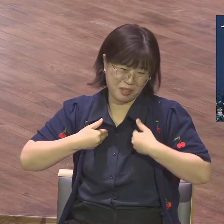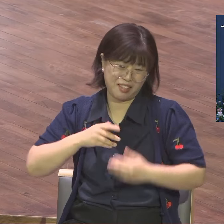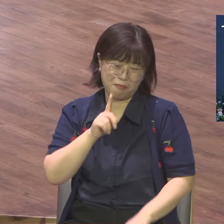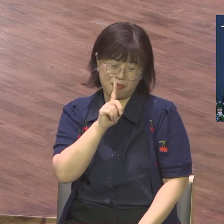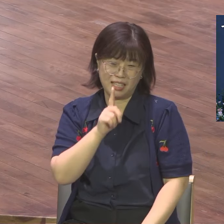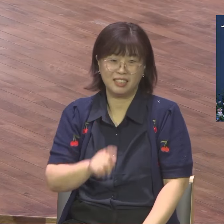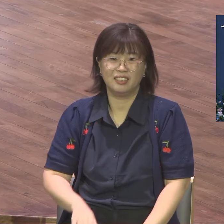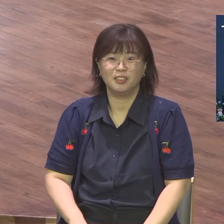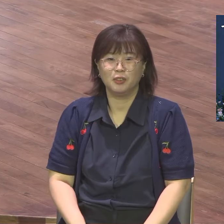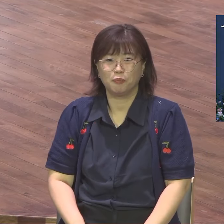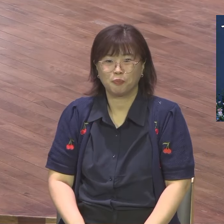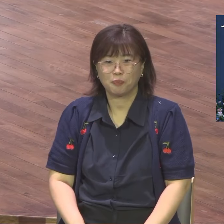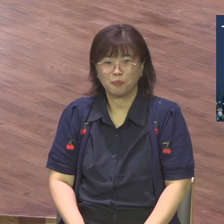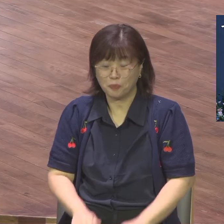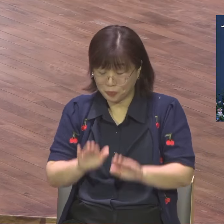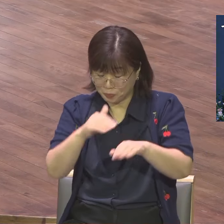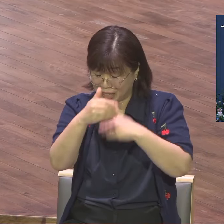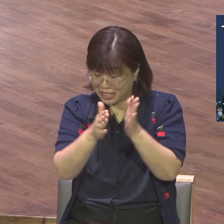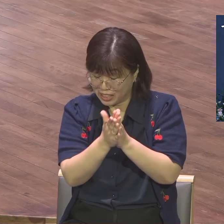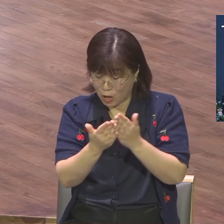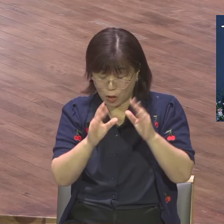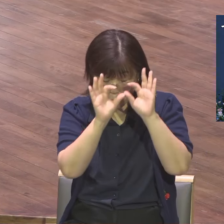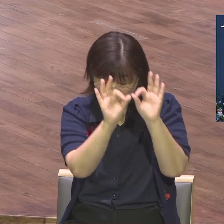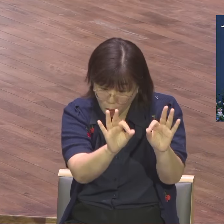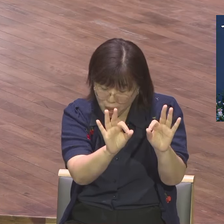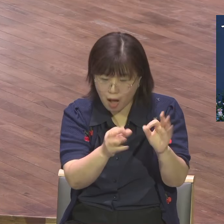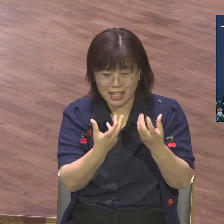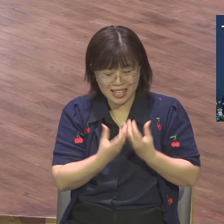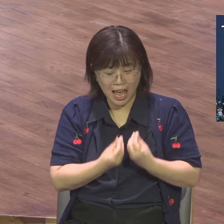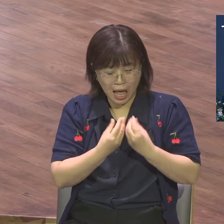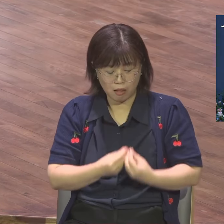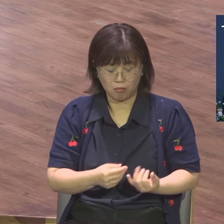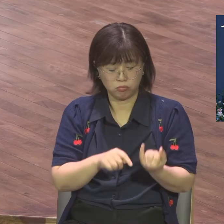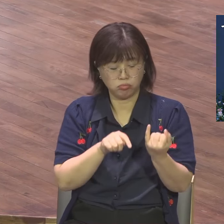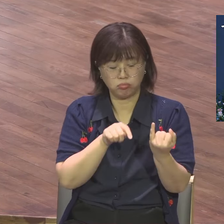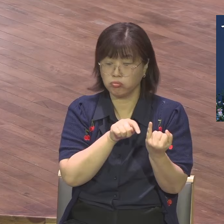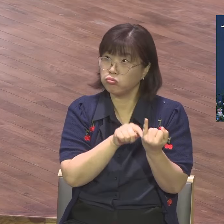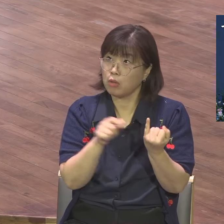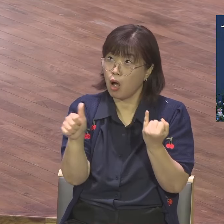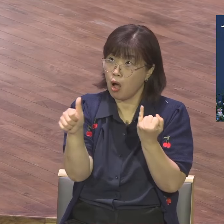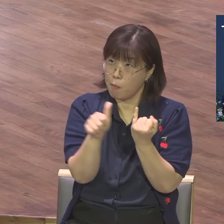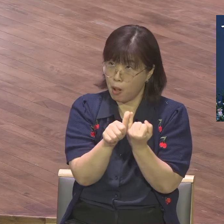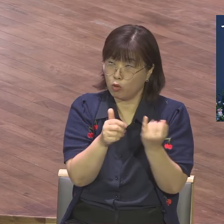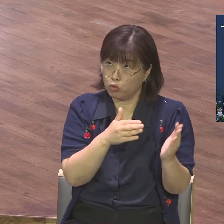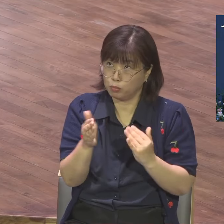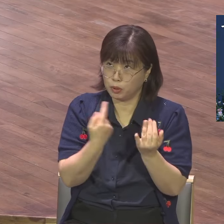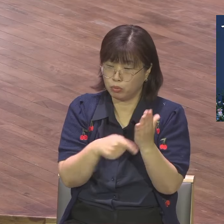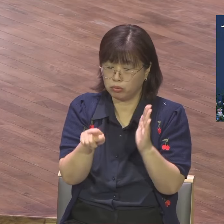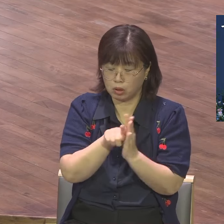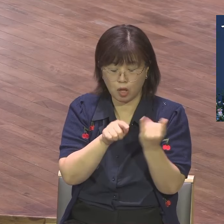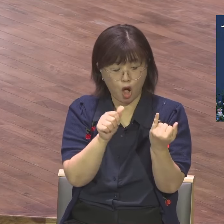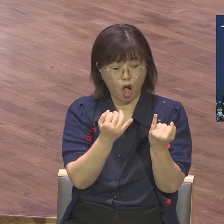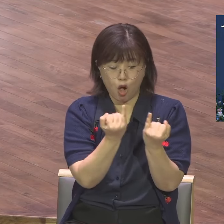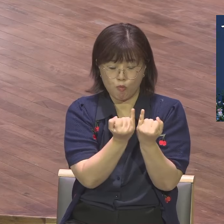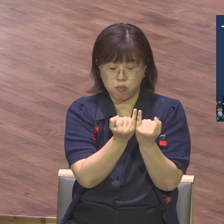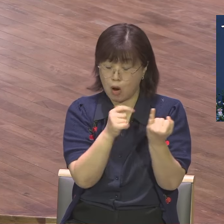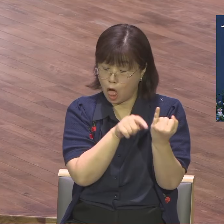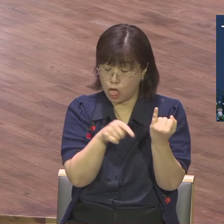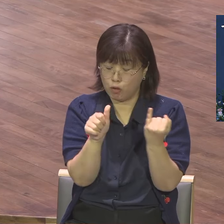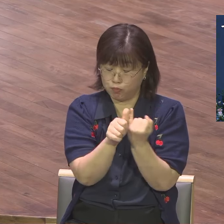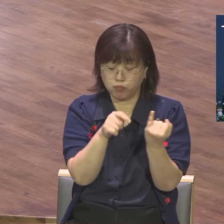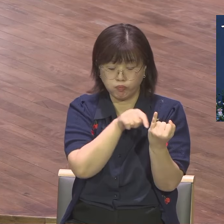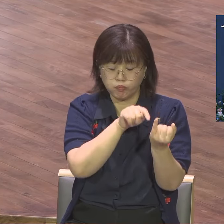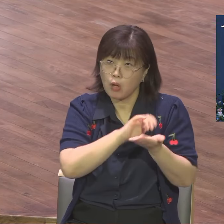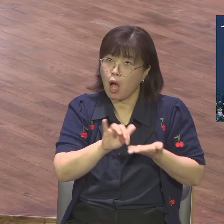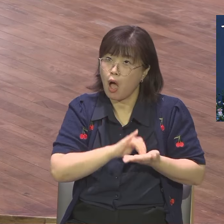미련한 처녀들은 기름이 다 돼버려. 신랑 왔을 때 들고 나가지는 못하는 거예요. 지혜로운 여자들은 기름 준비를 잘